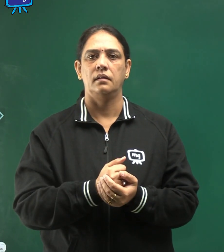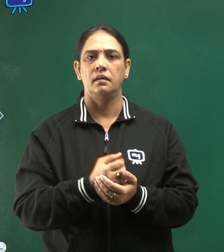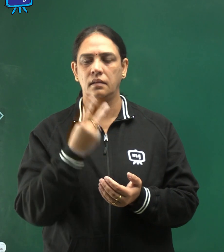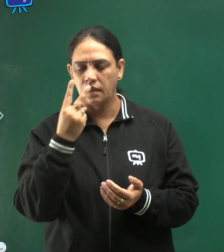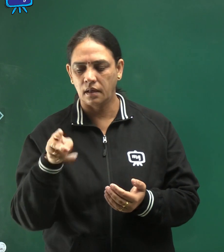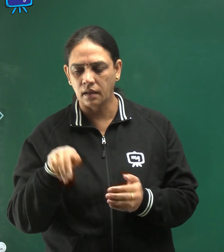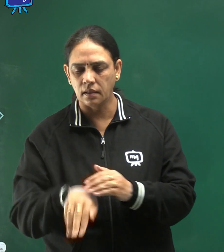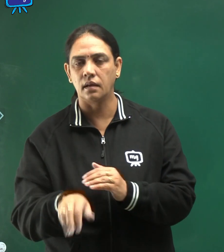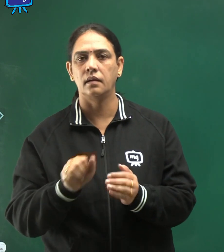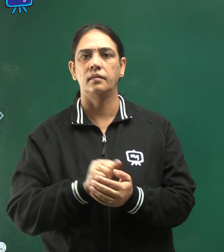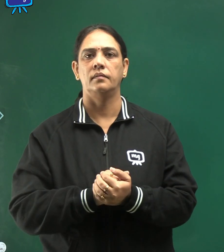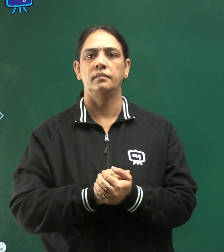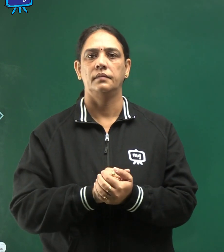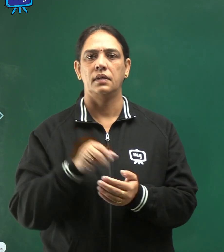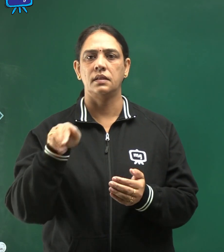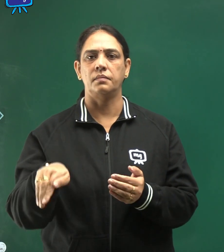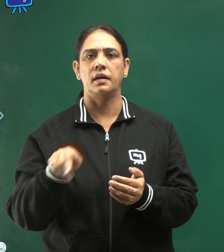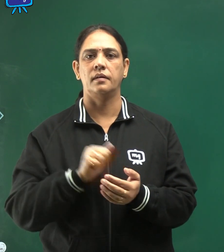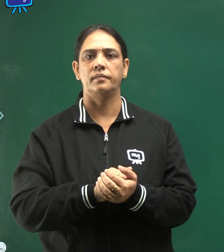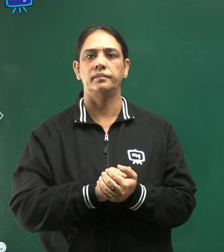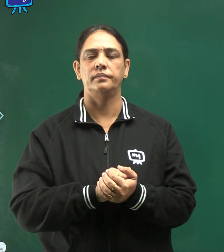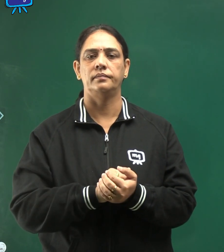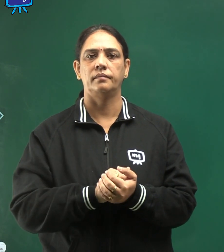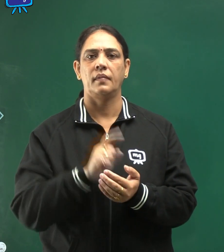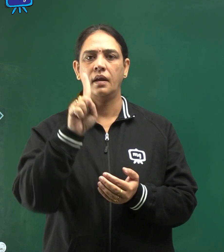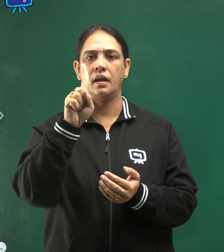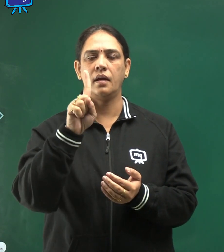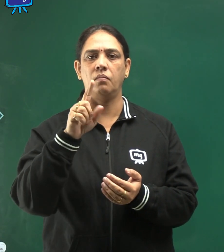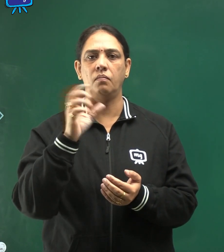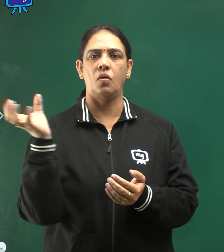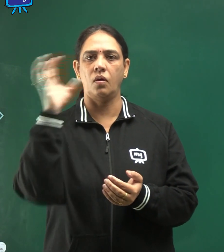अंदर देखे इसमें एक गेंद